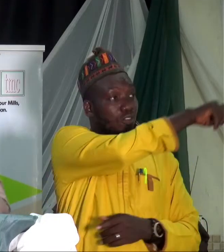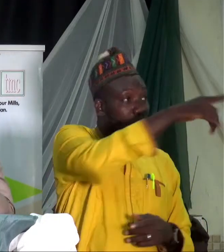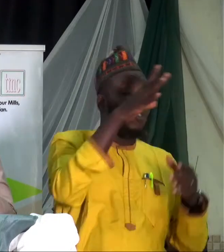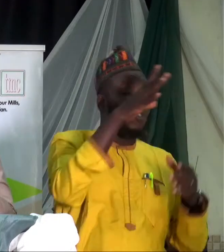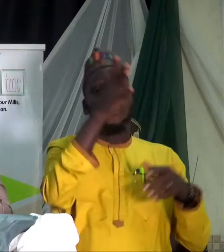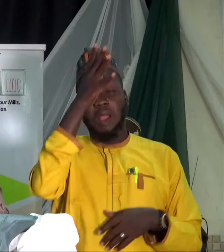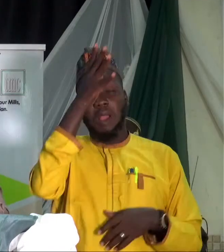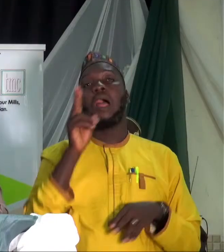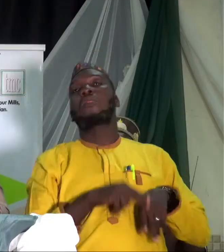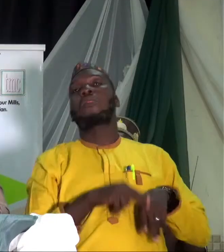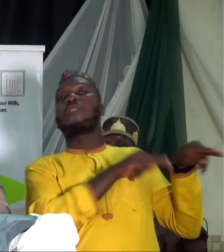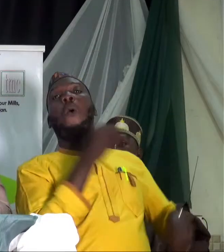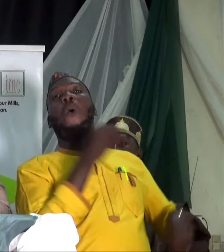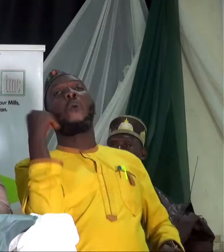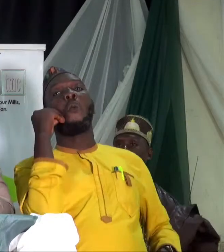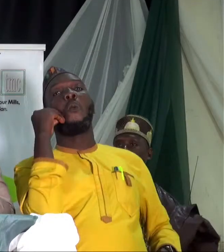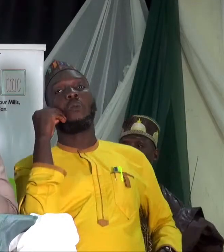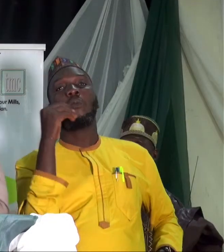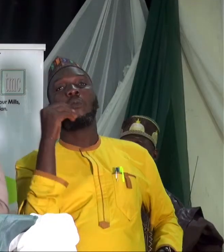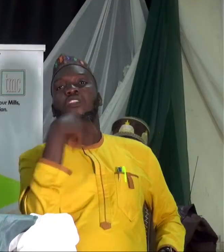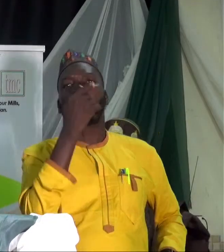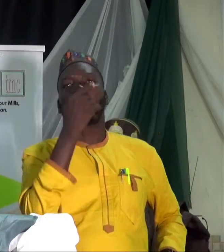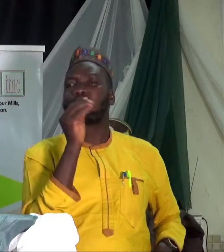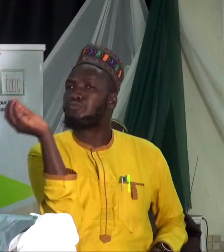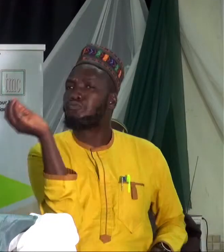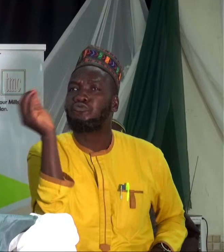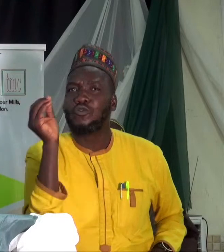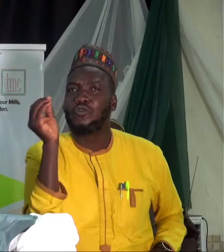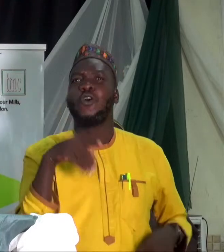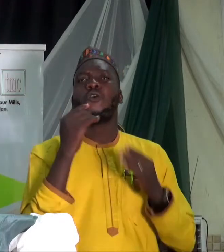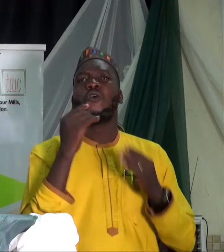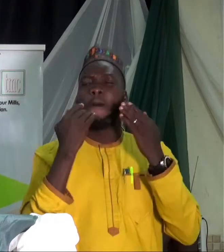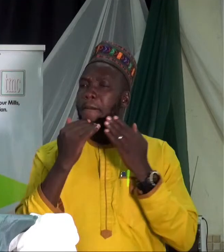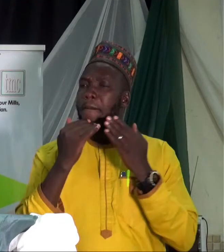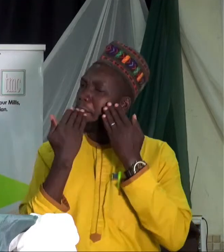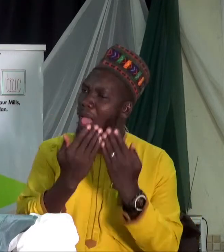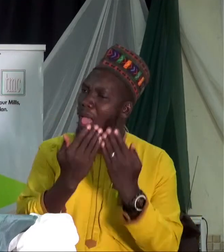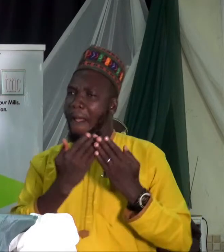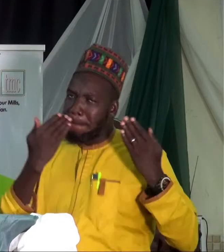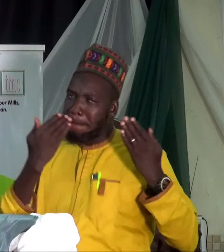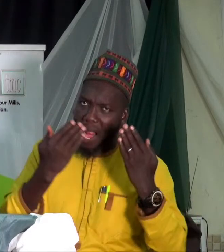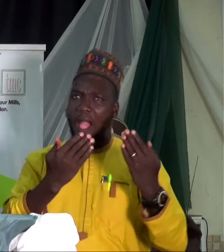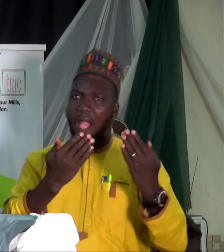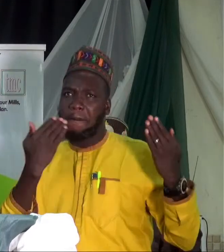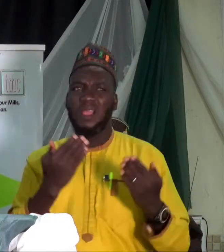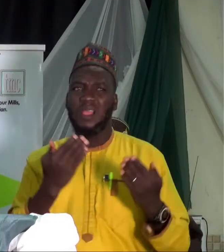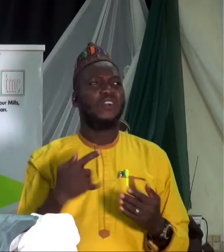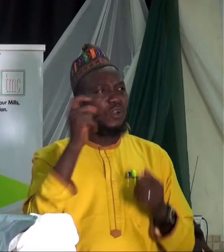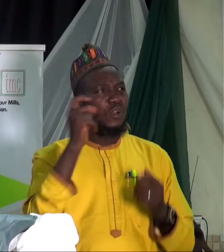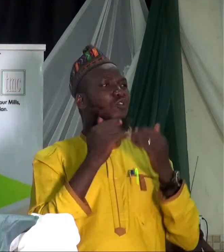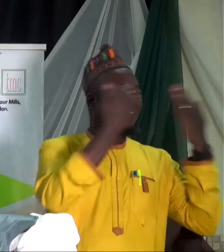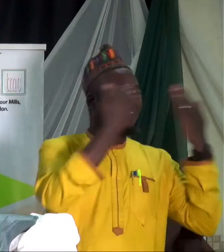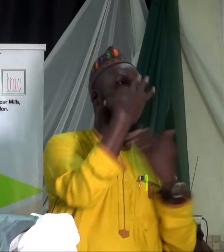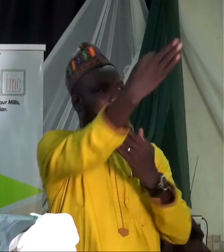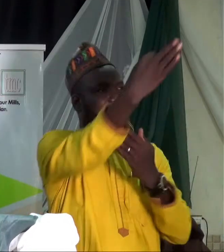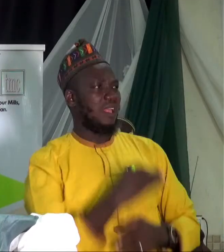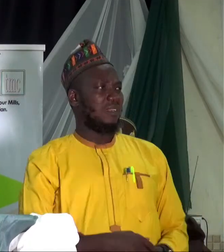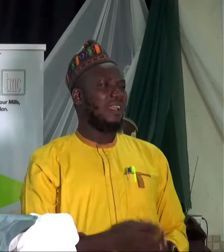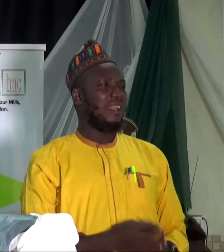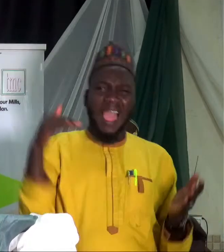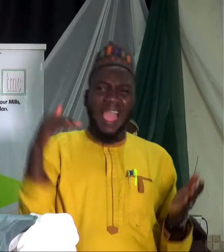bẹ ọlọ́run ọlọ́run wá gbàdúrà wa ọpẹ́ tọ́ sí wa àbí ò tọ́ sí wa ẹgbẹ́ aṣọ alhamdulilayi lẹ́ẹ̀kan